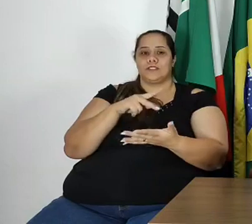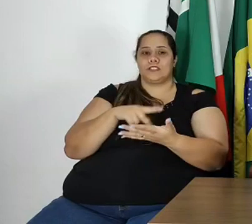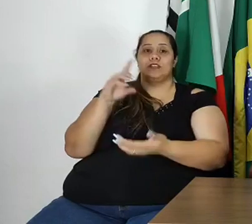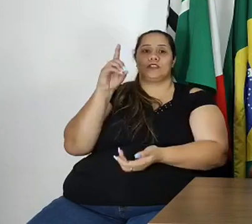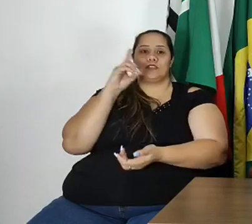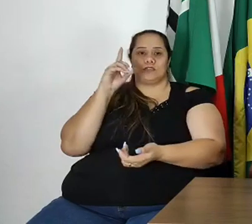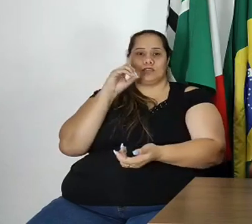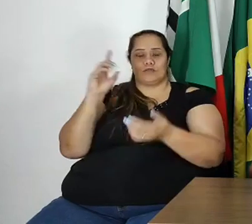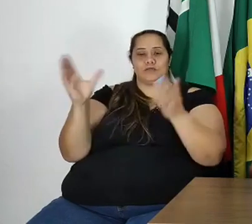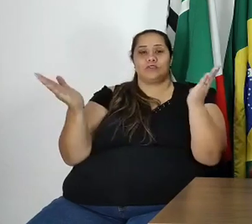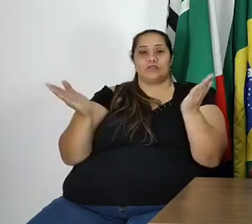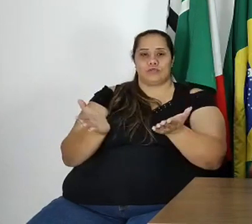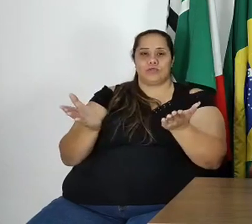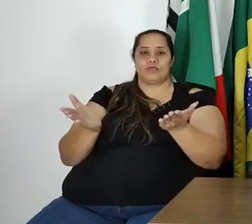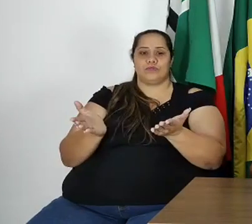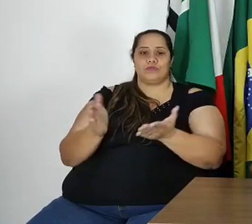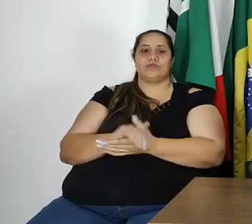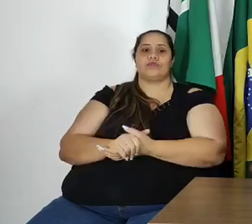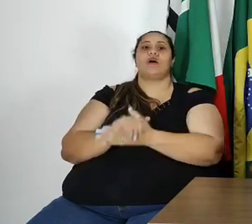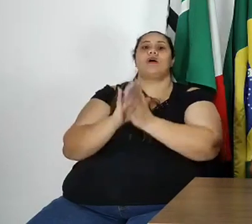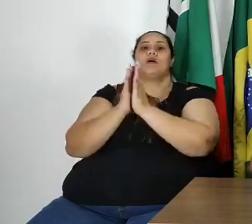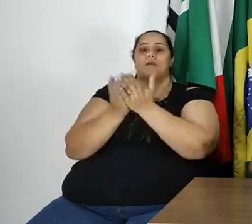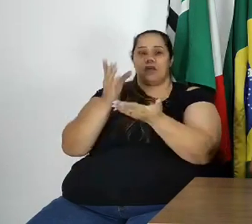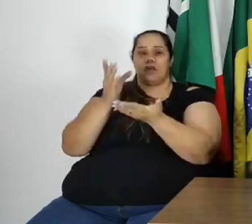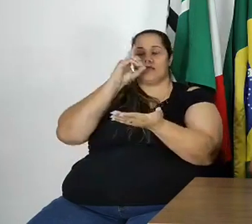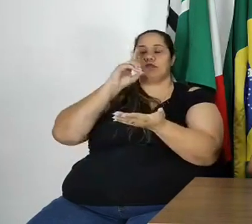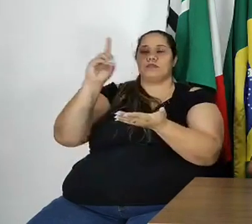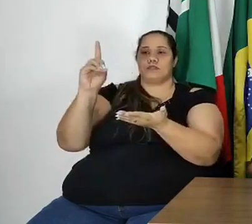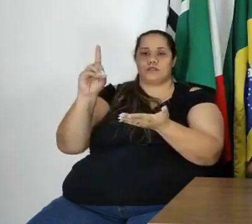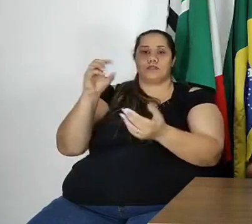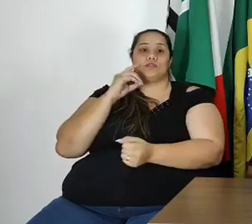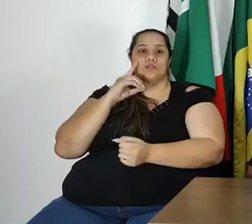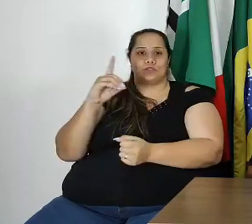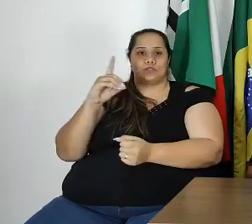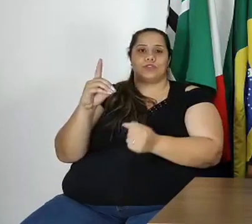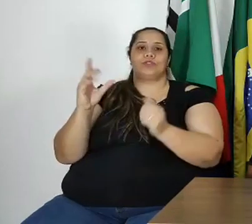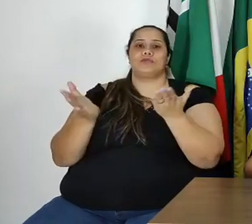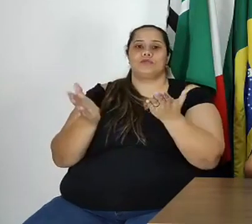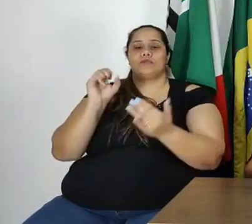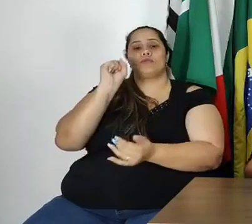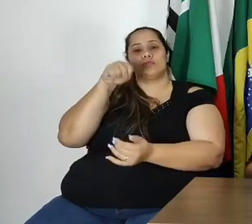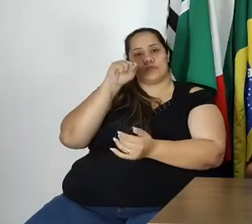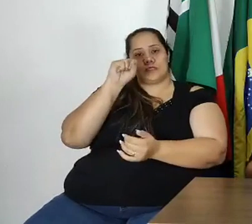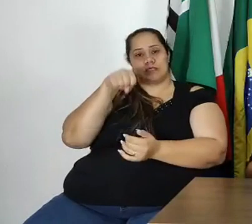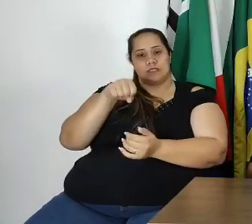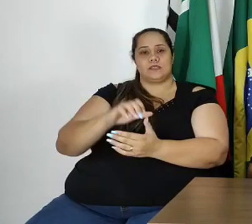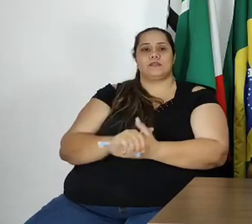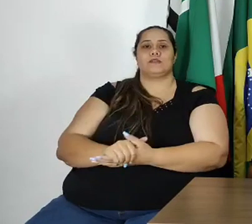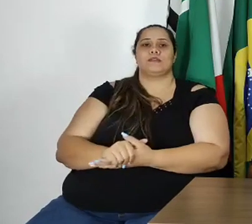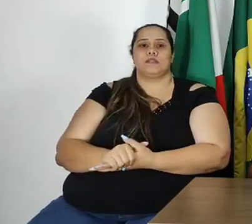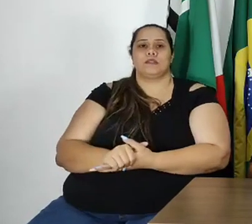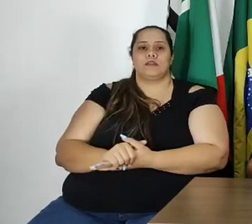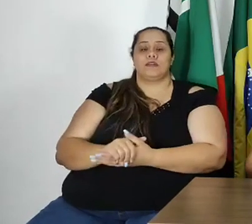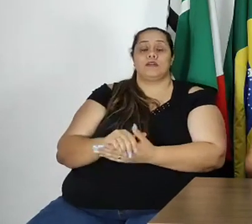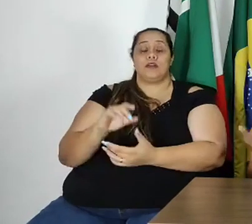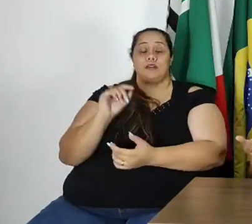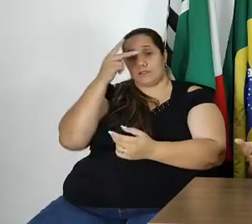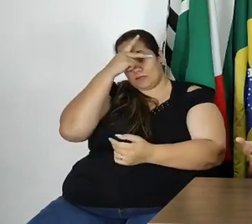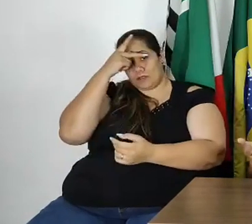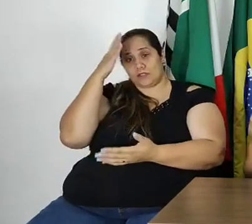atual. Aquele livro é muito atual e é o nosso manual. O manual de quem crê, de